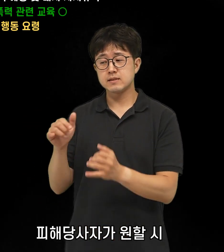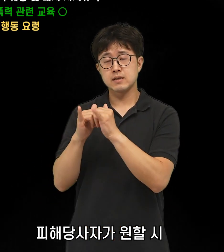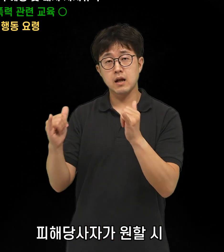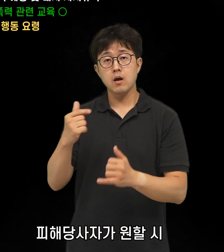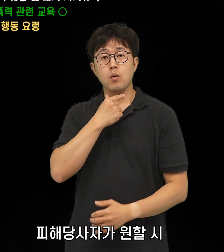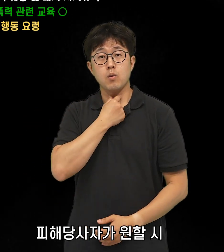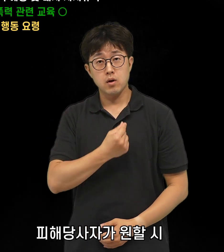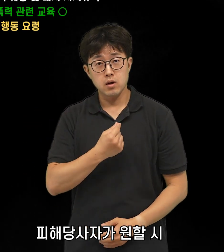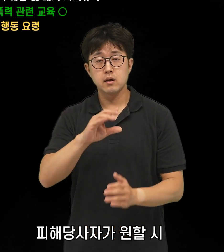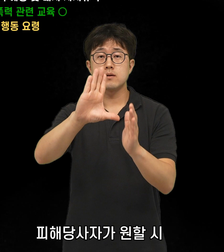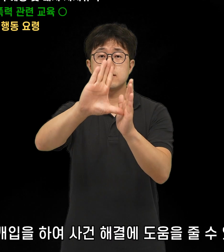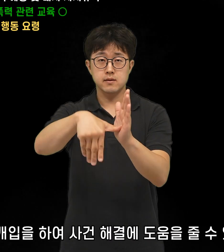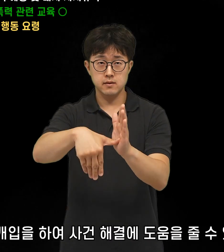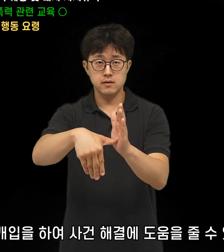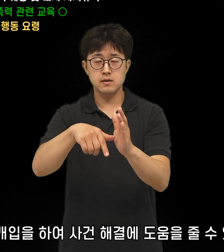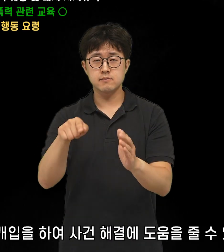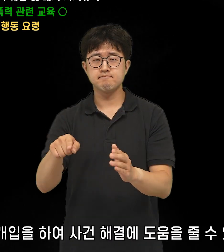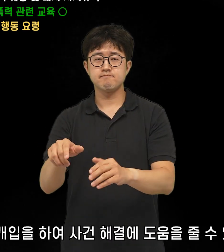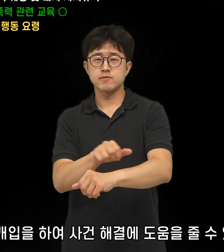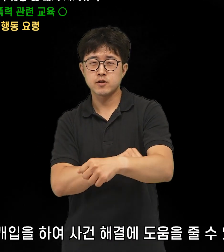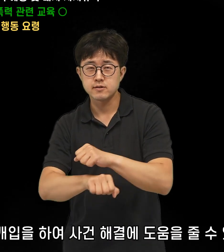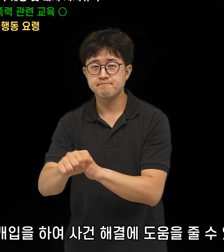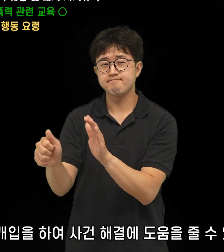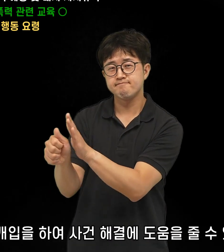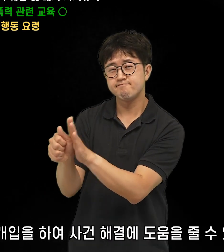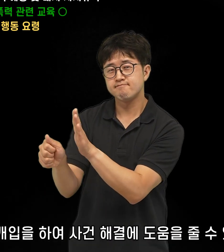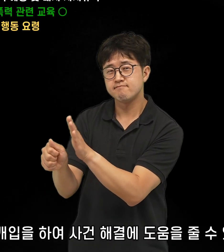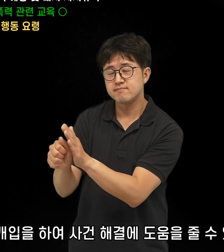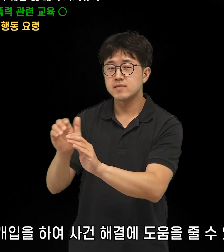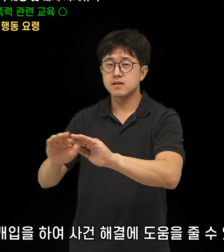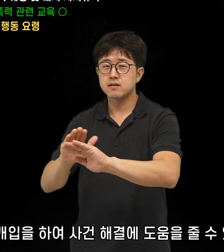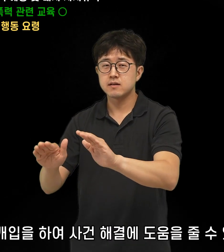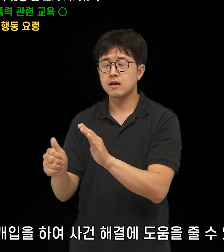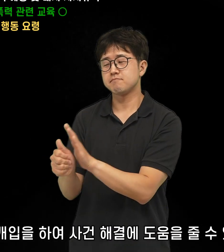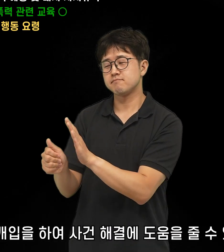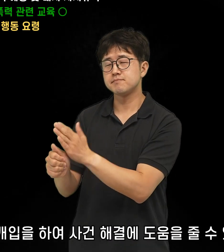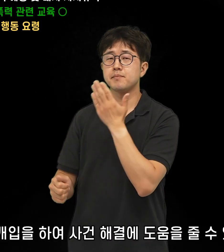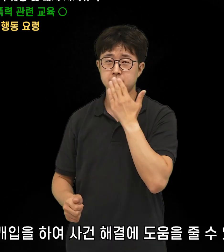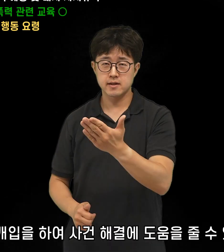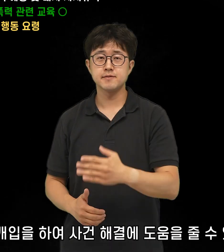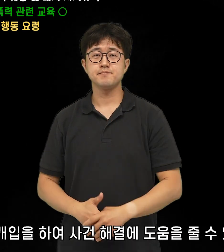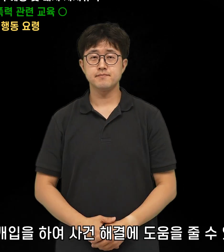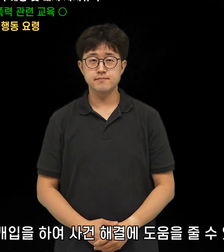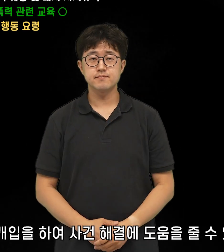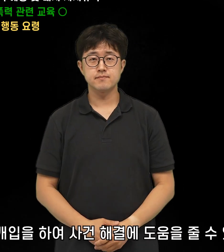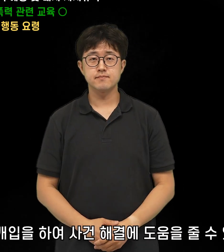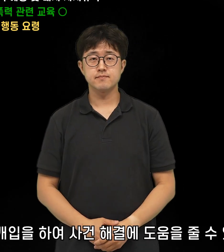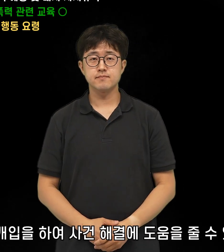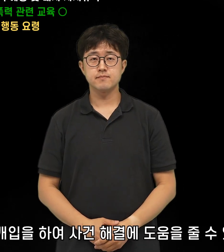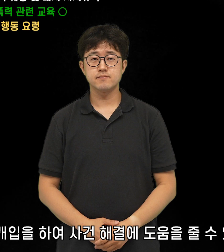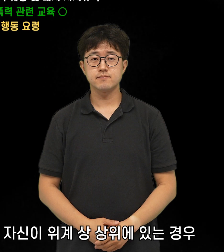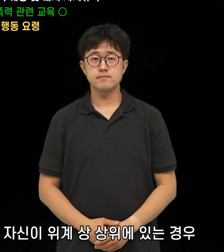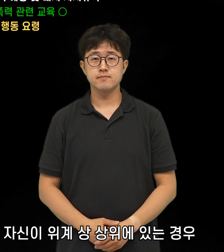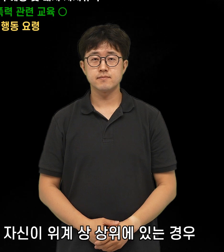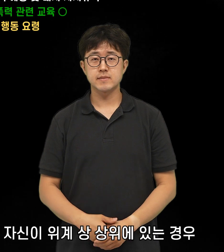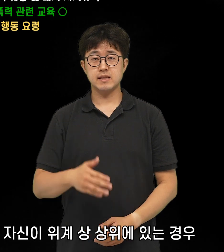원할 시 적극적인 개입을 하여 사건 해결에 도움을 줄 수 있으며 자신이